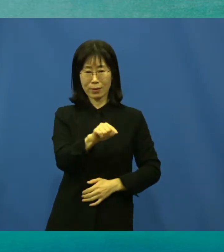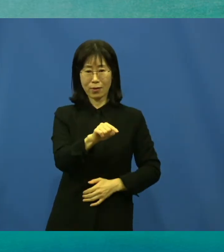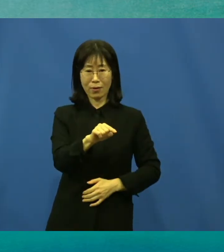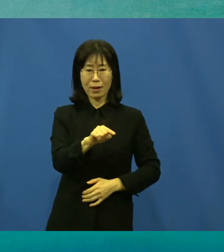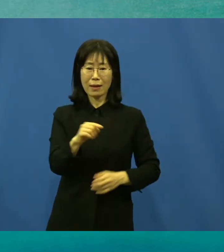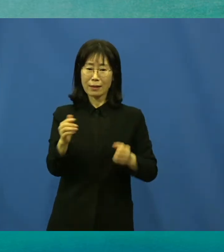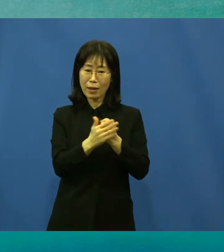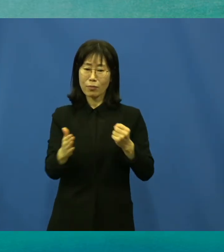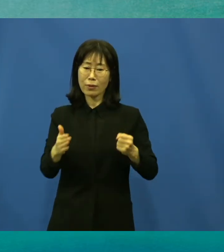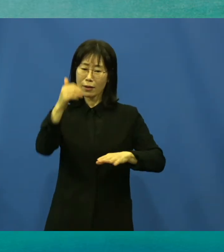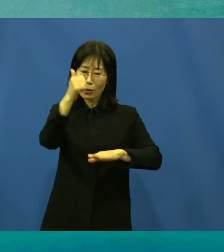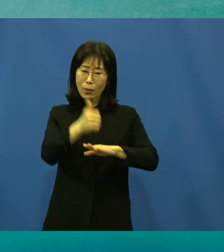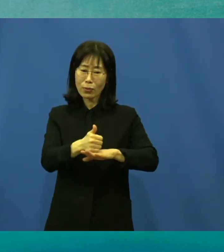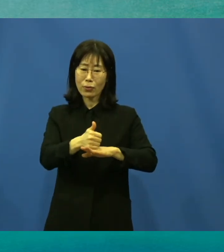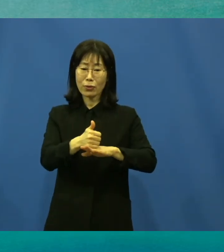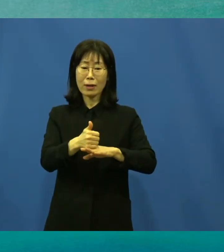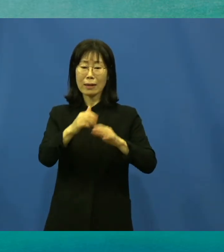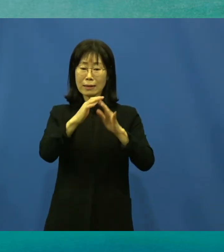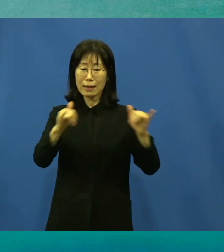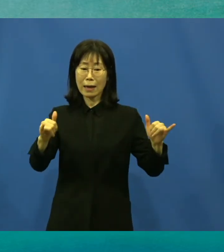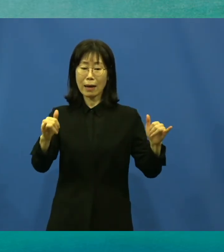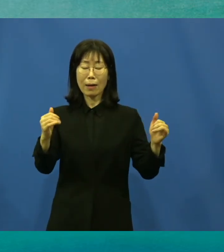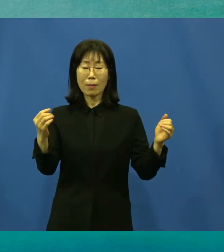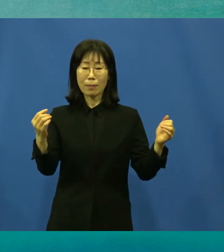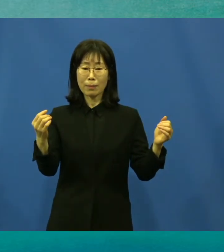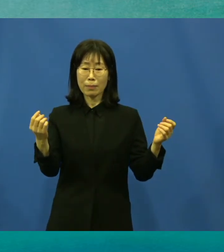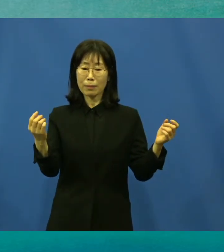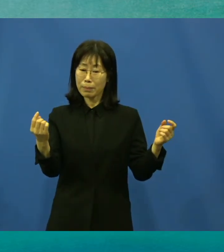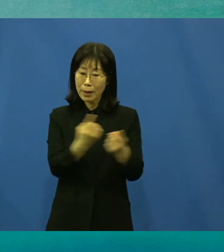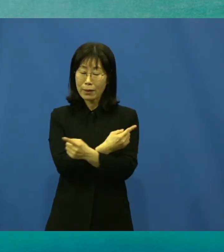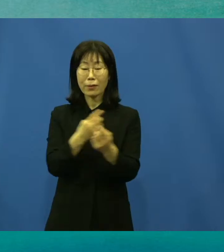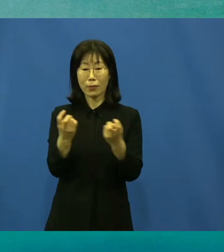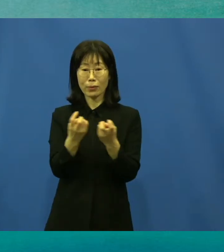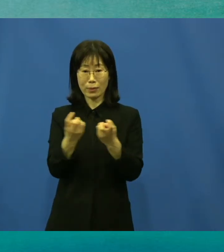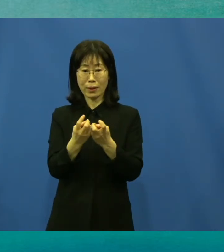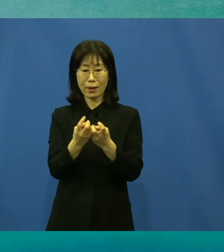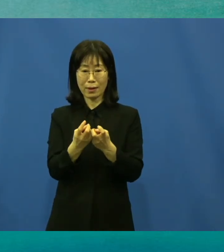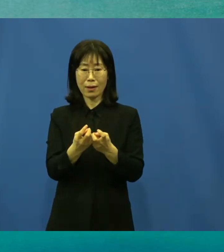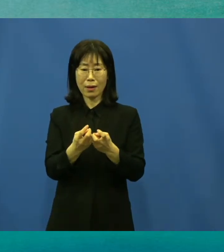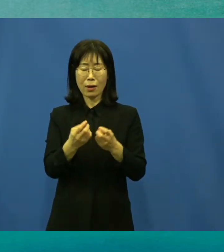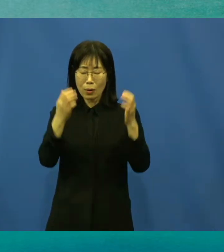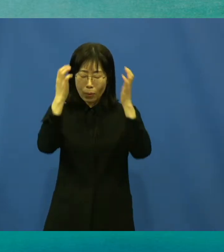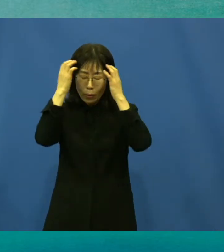자신의 죄를 기억해야 합니다. 자신의 허물을 기억해내야 합니다.